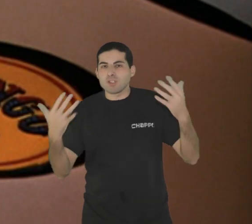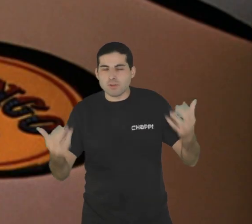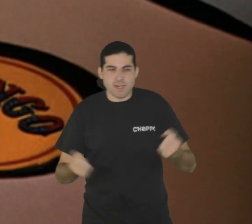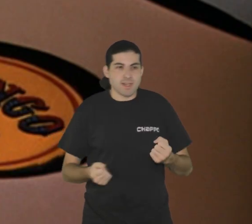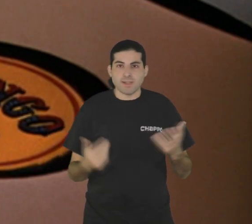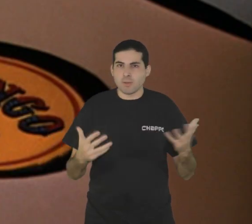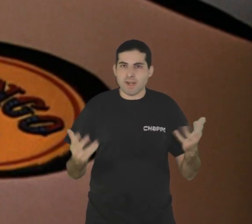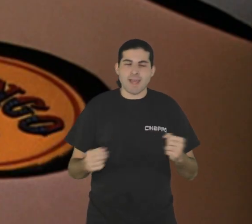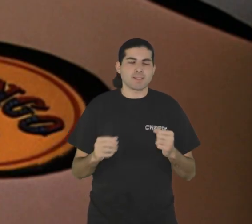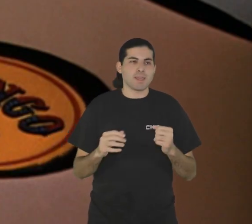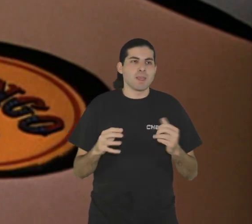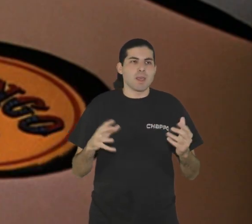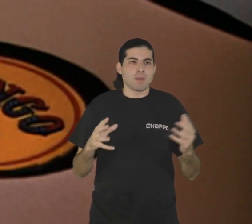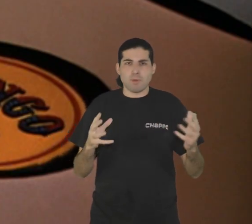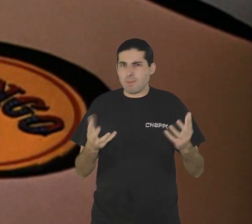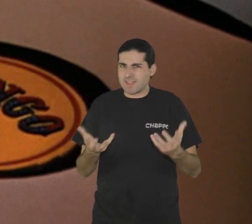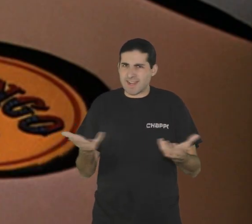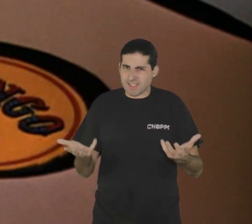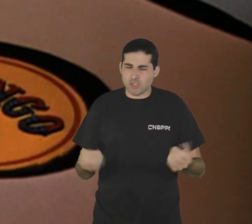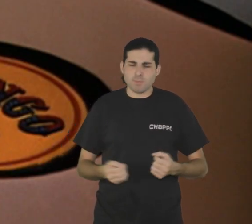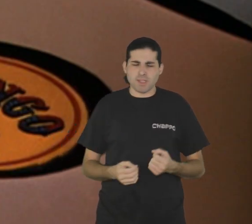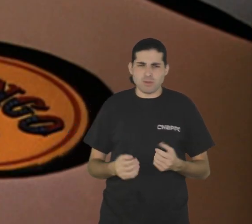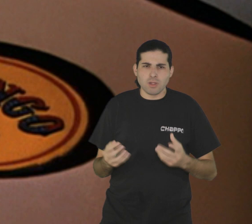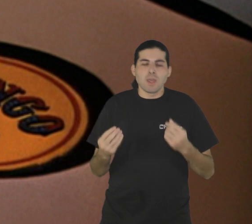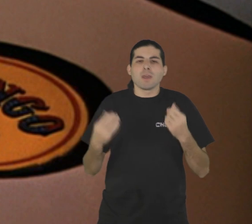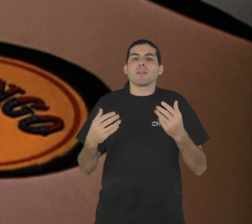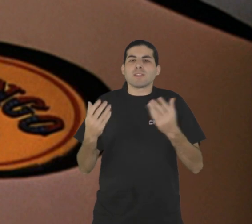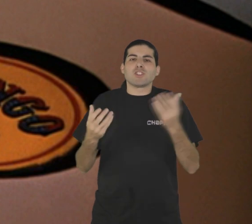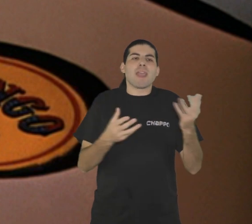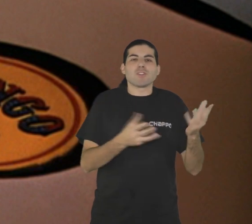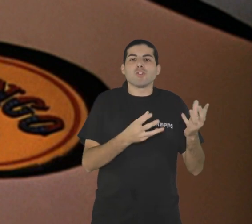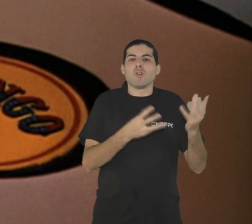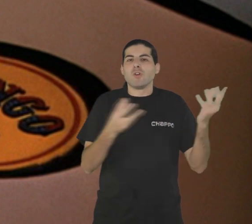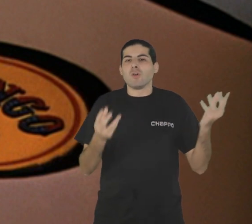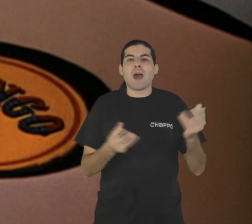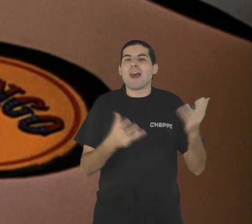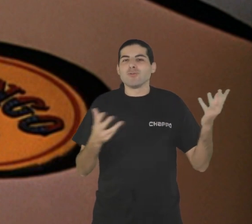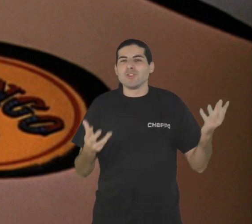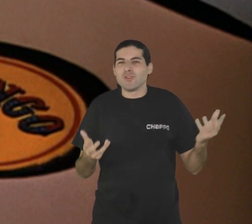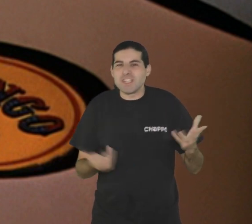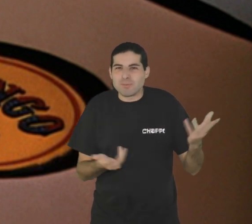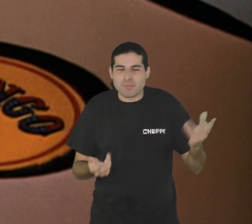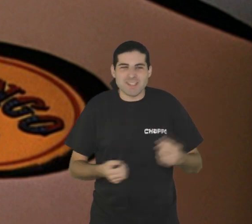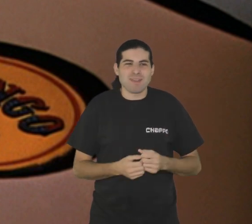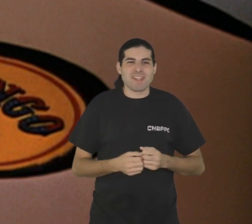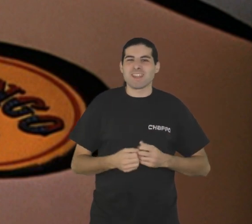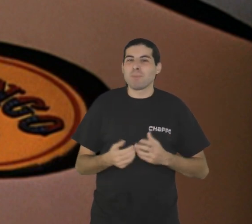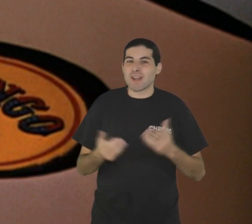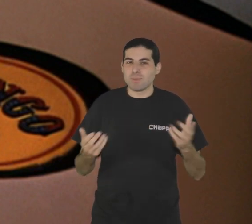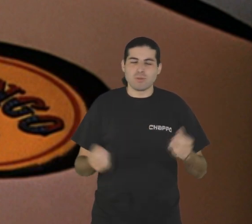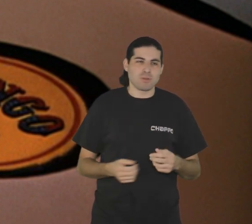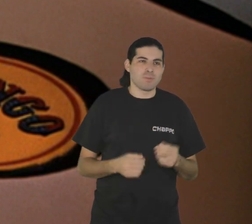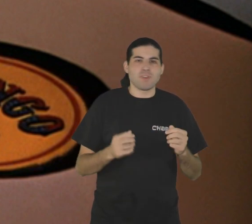questa introduzione del grillo parlante, probabilmente da casa di Geppetto, c'è questo audiolibro